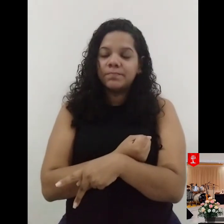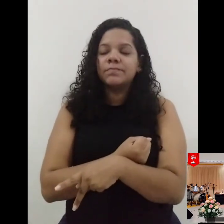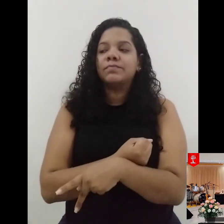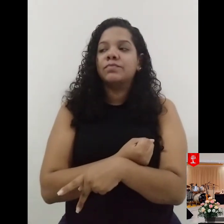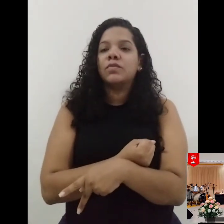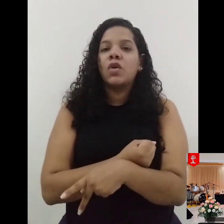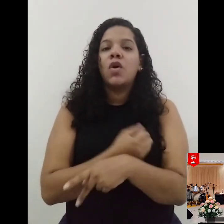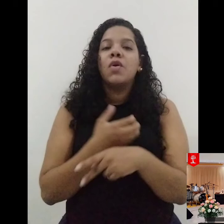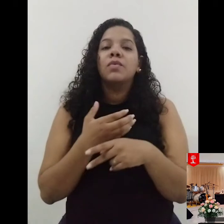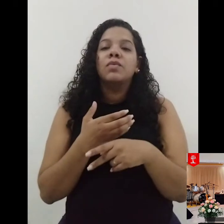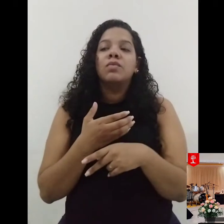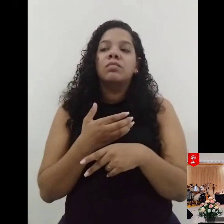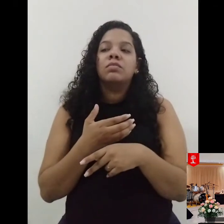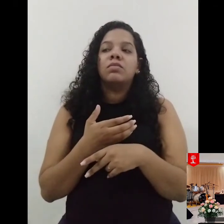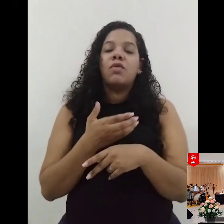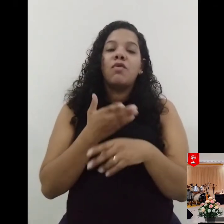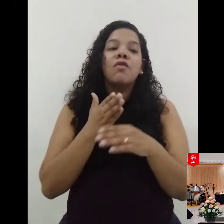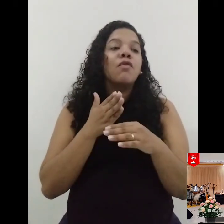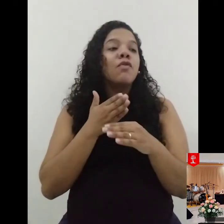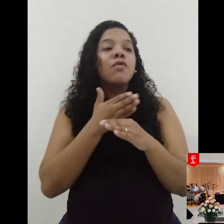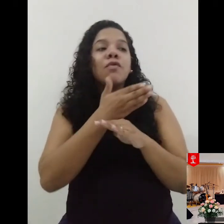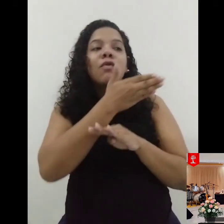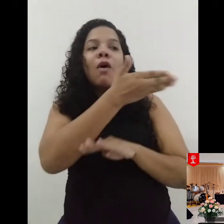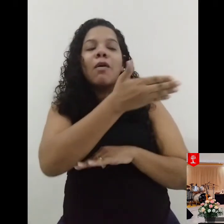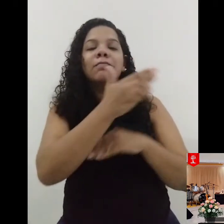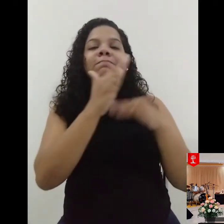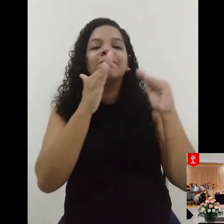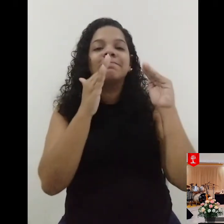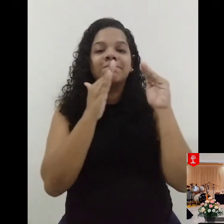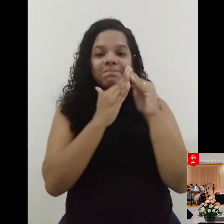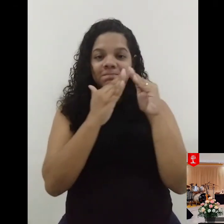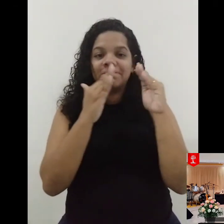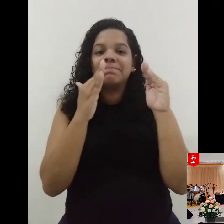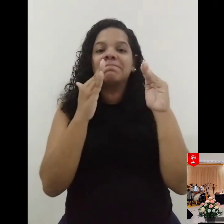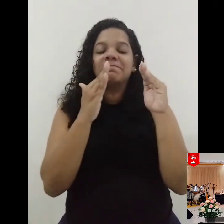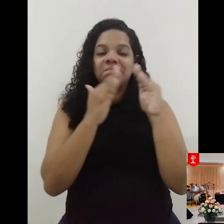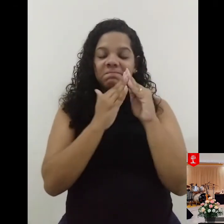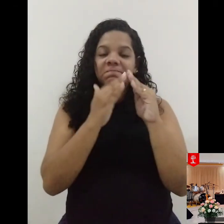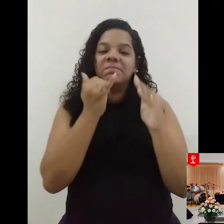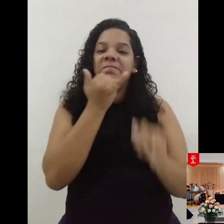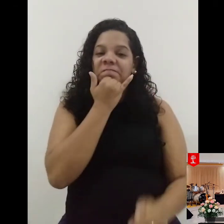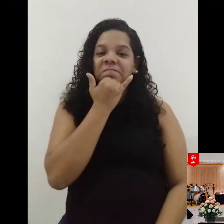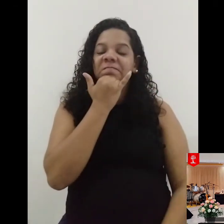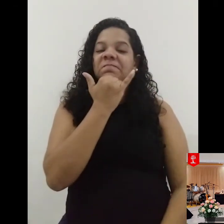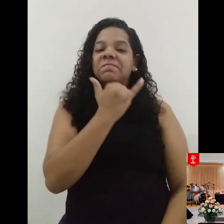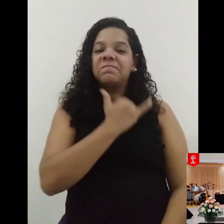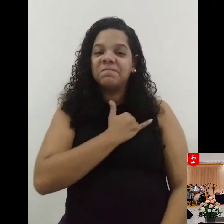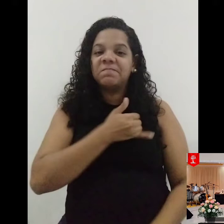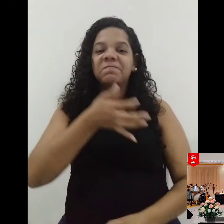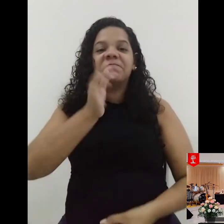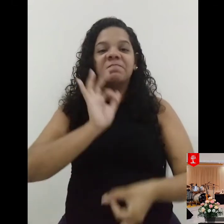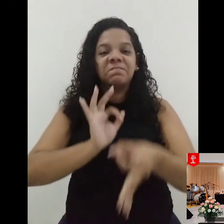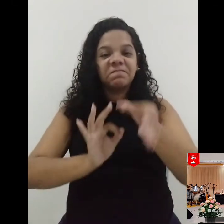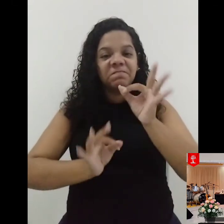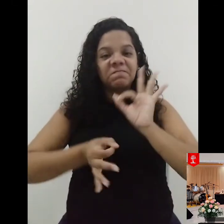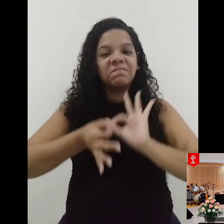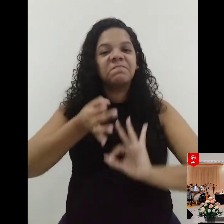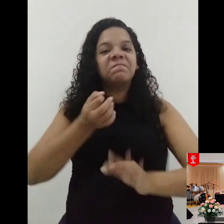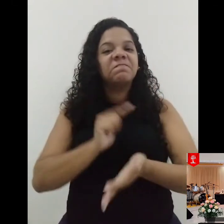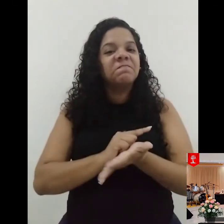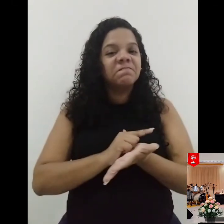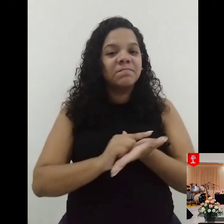dizer: pois quem se exalta será humilhado, e quem se humilha será